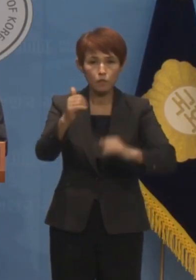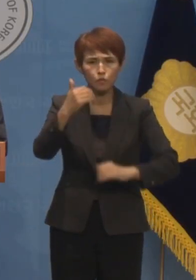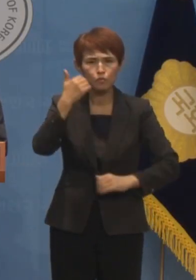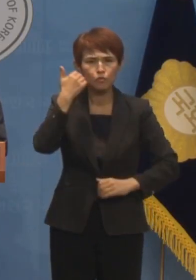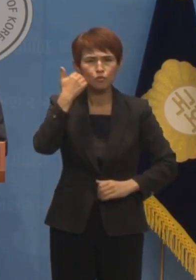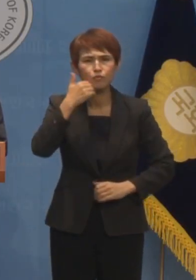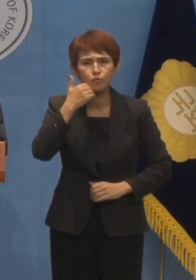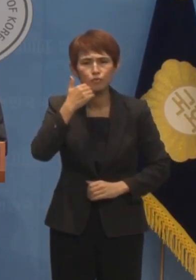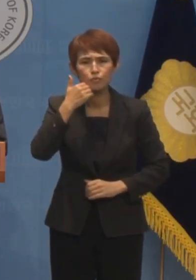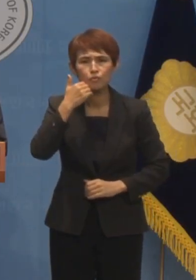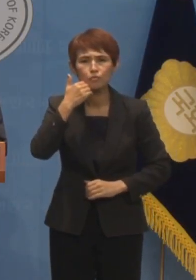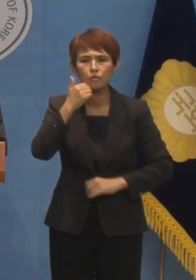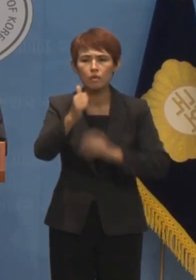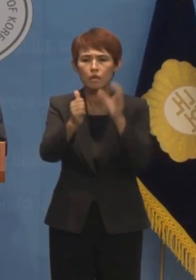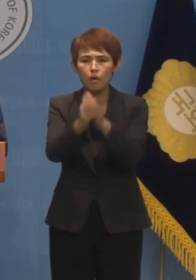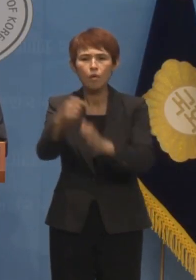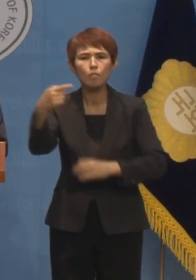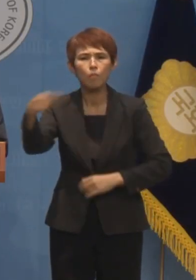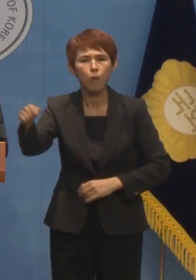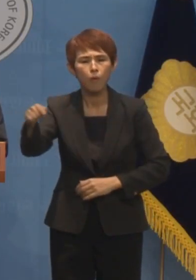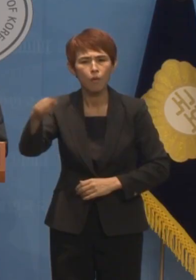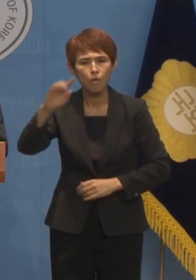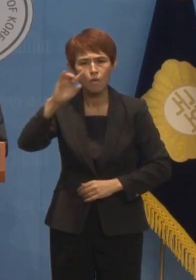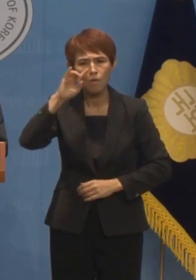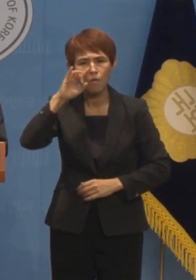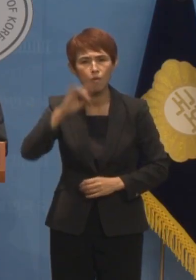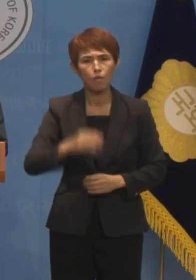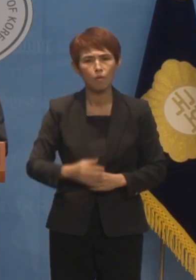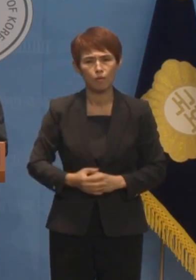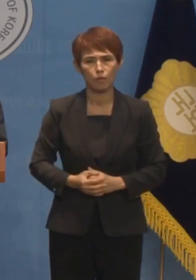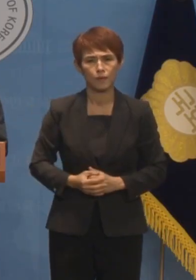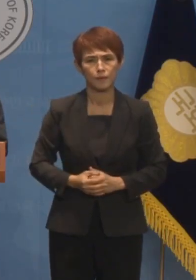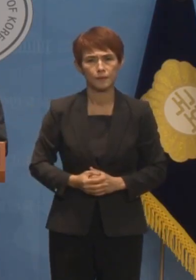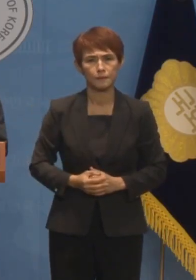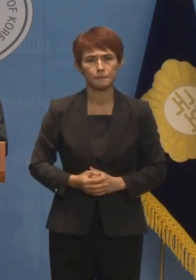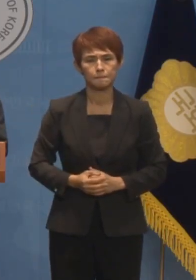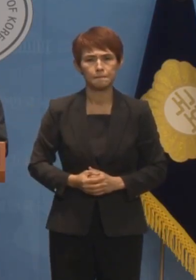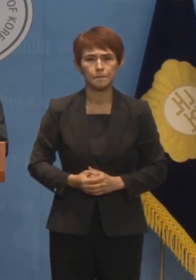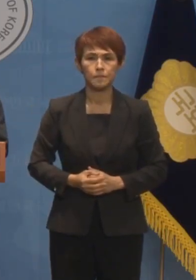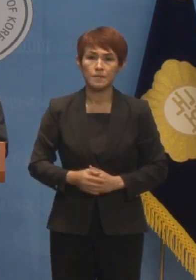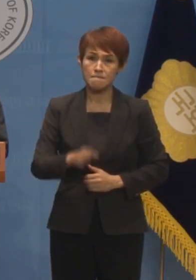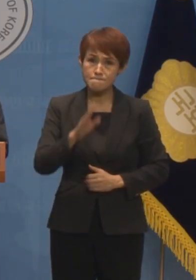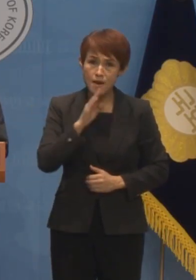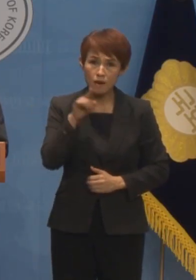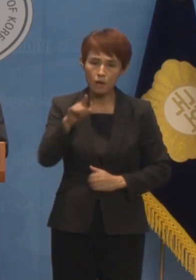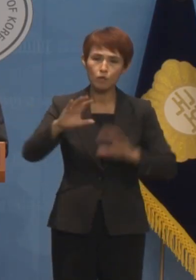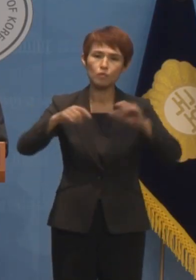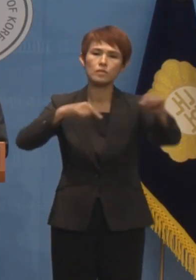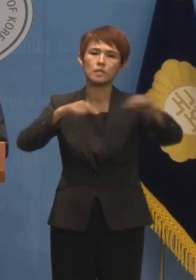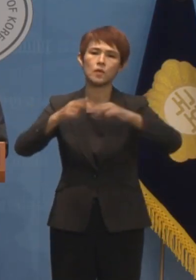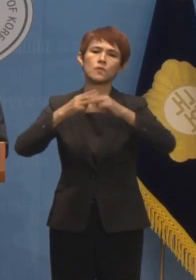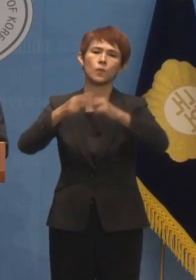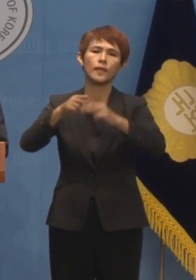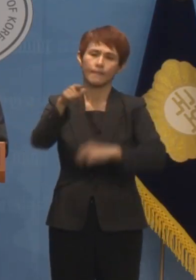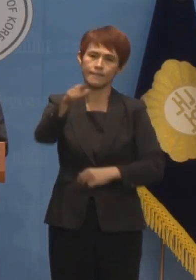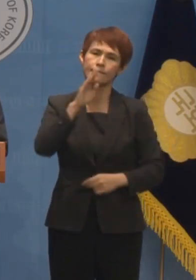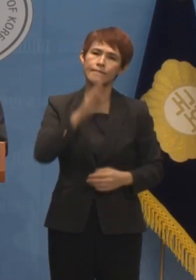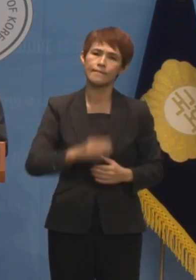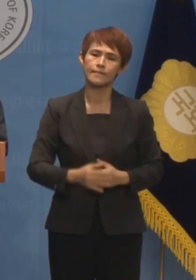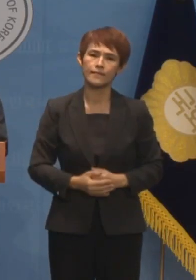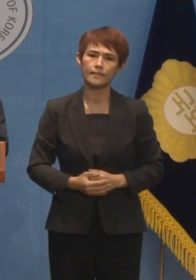도대체 어느 곳에 누구란 말입니까 이런 것이 바로 국정농단